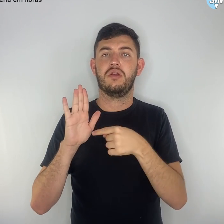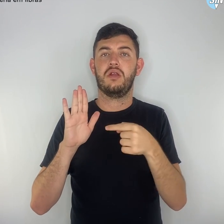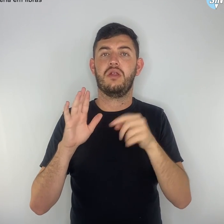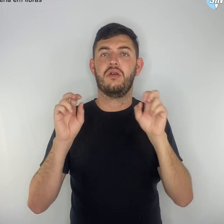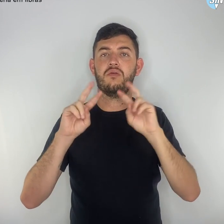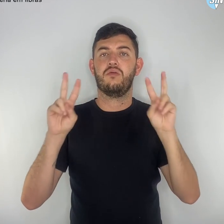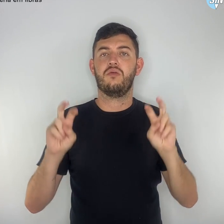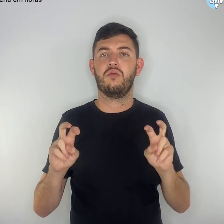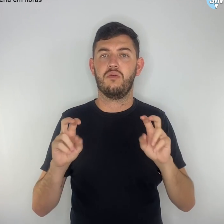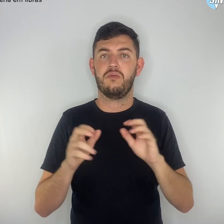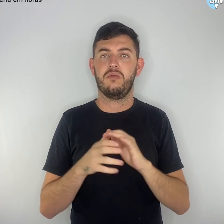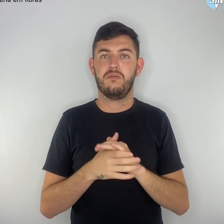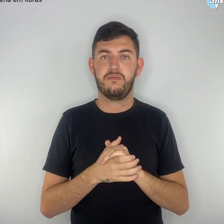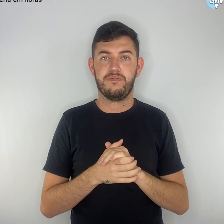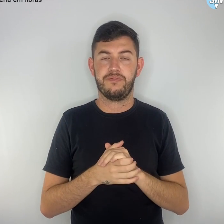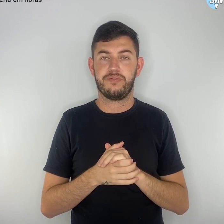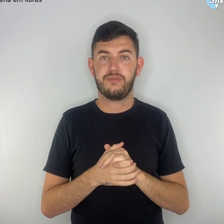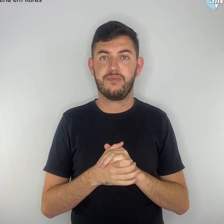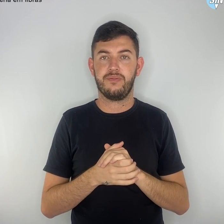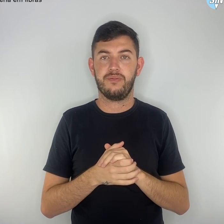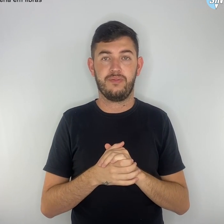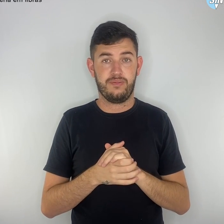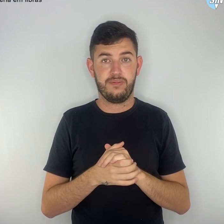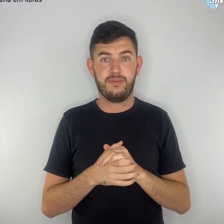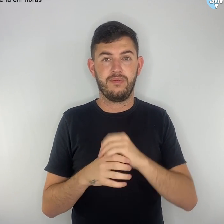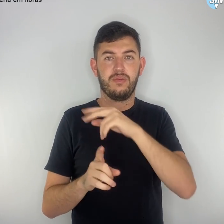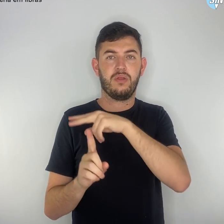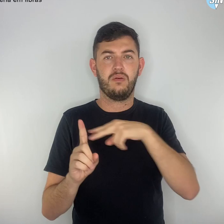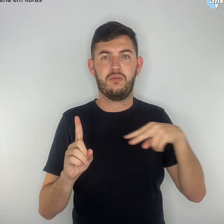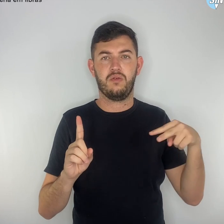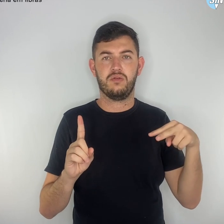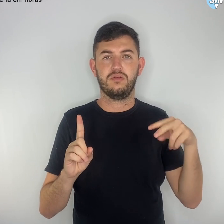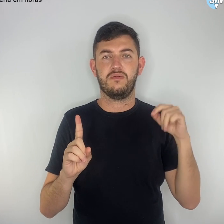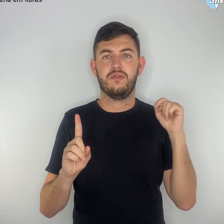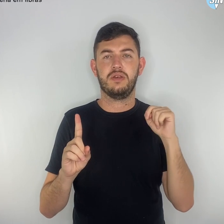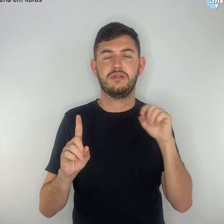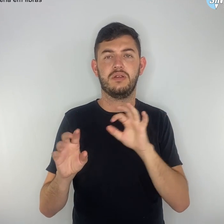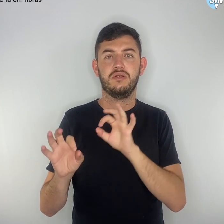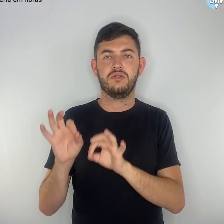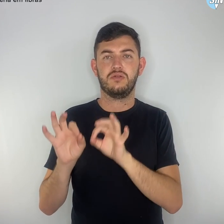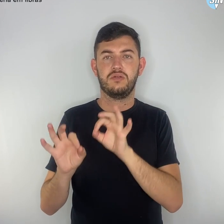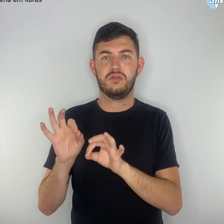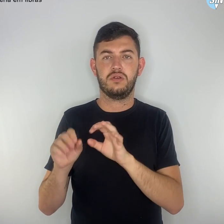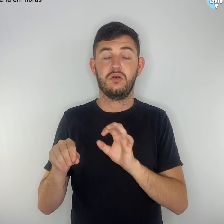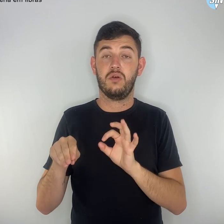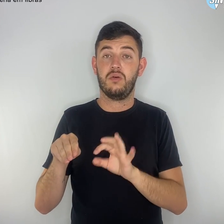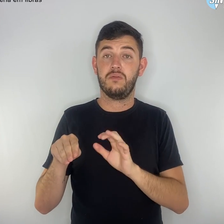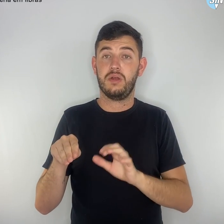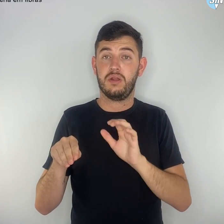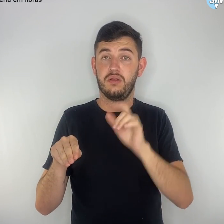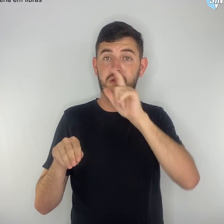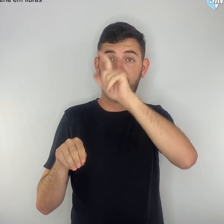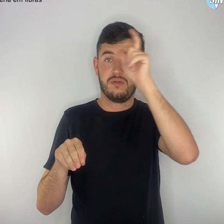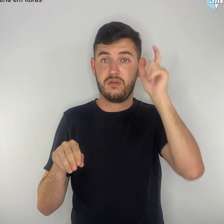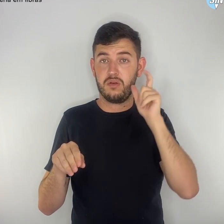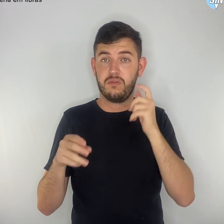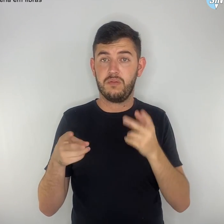tema. Do ponto de vista jurídico, o ministro observou que o esclarecimento